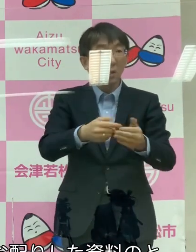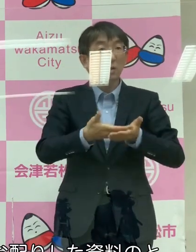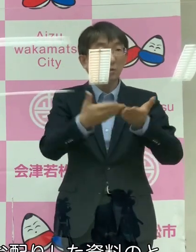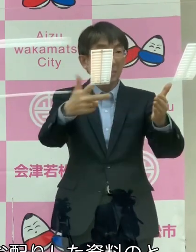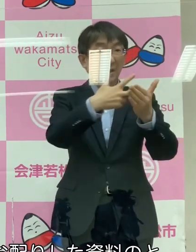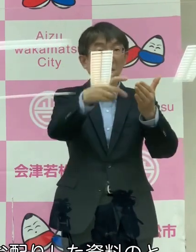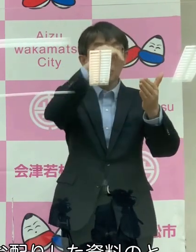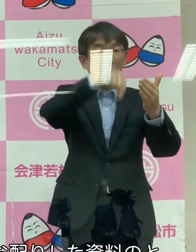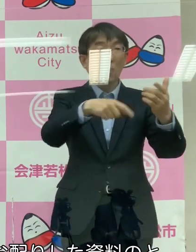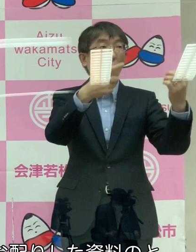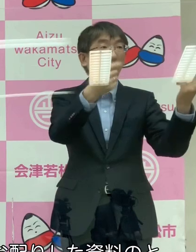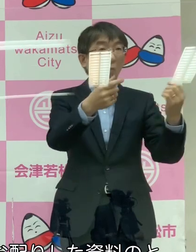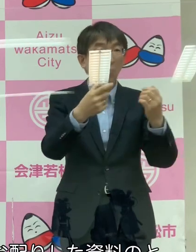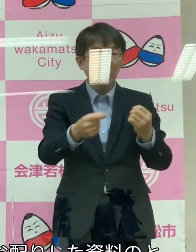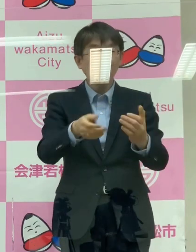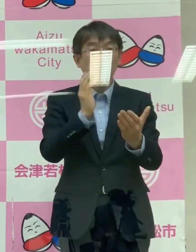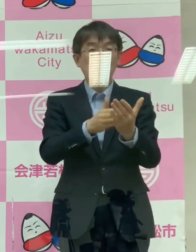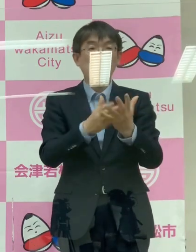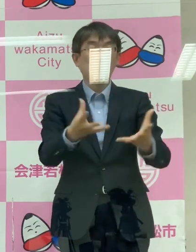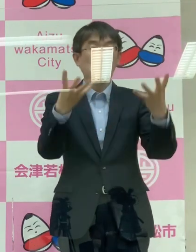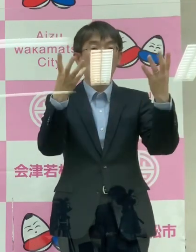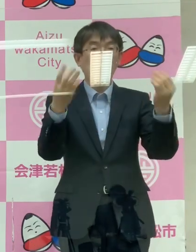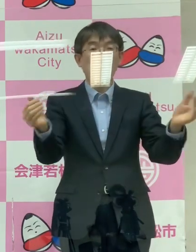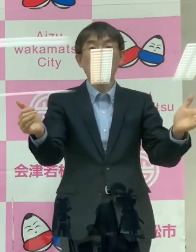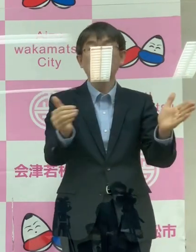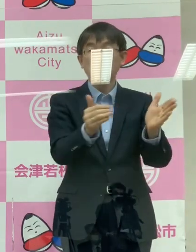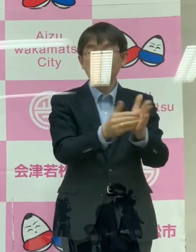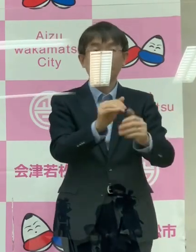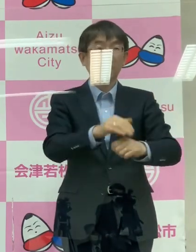ります。説明は以上です。